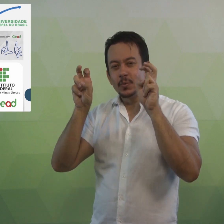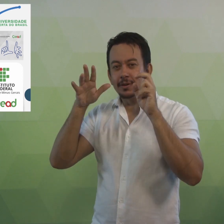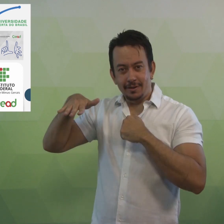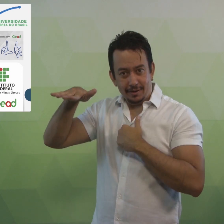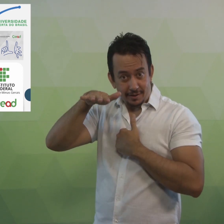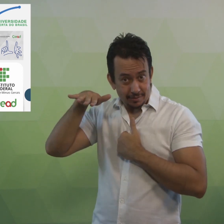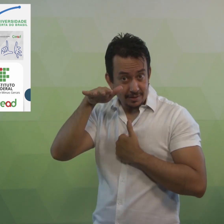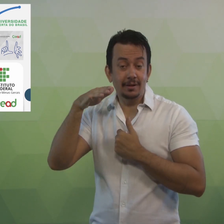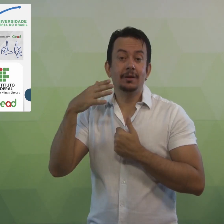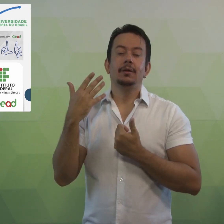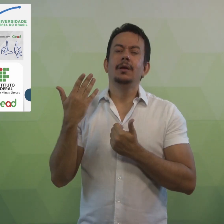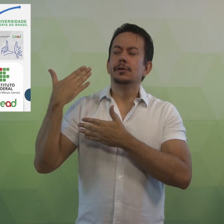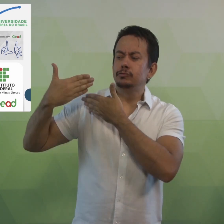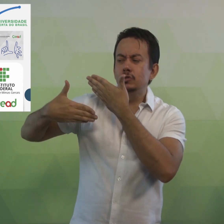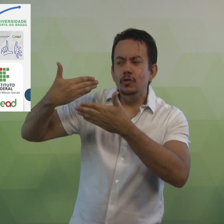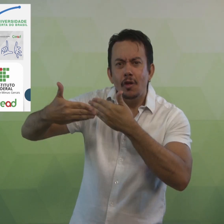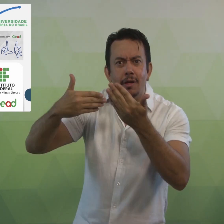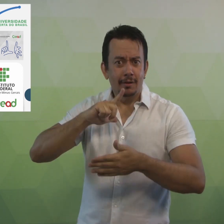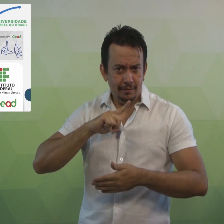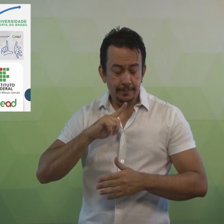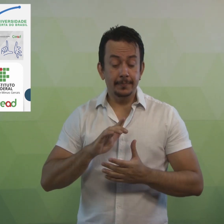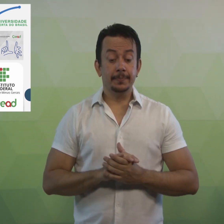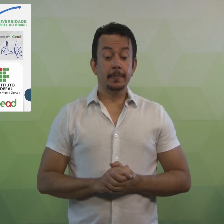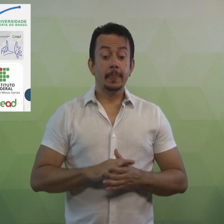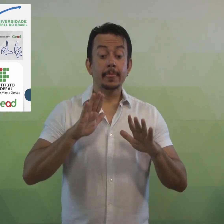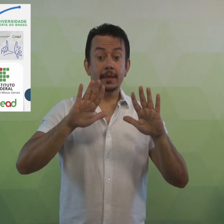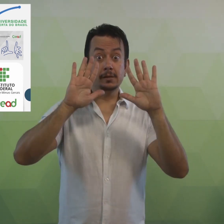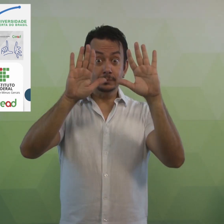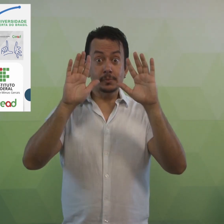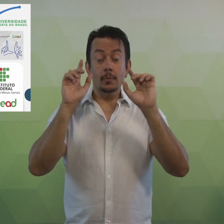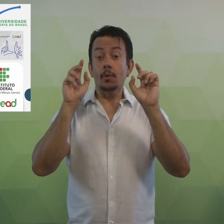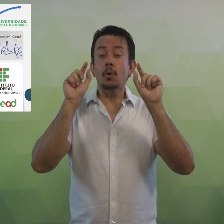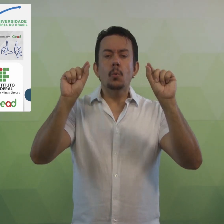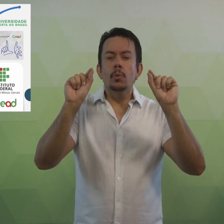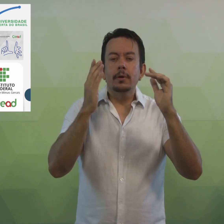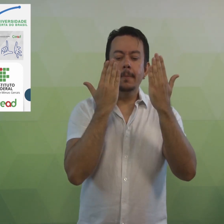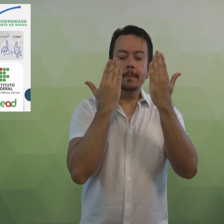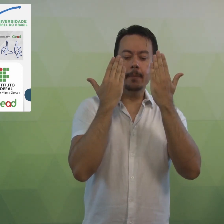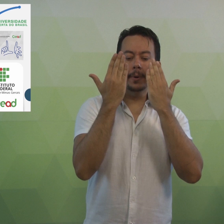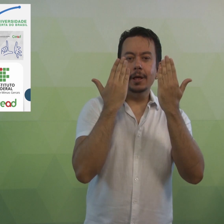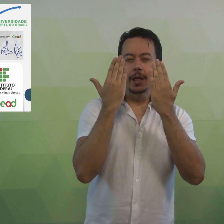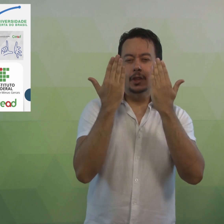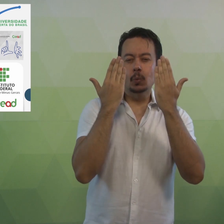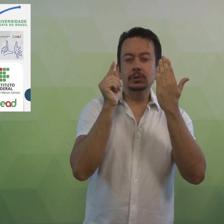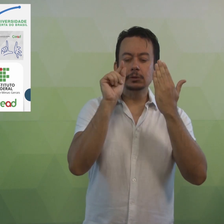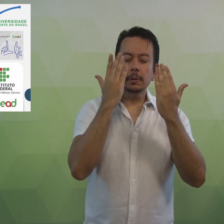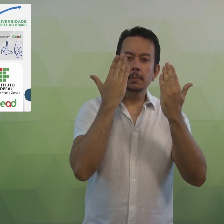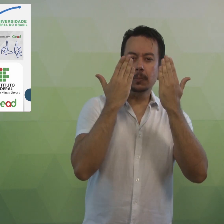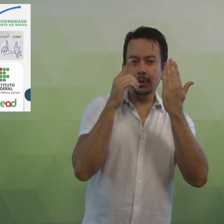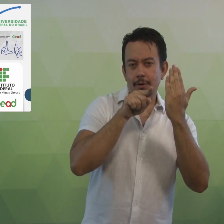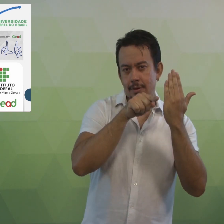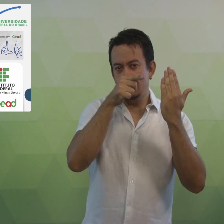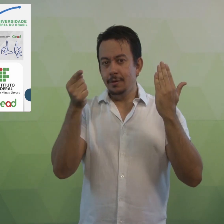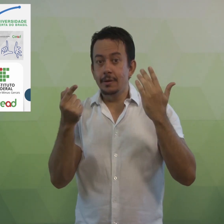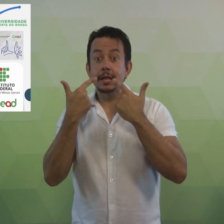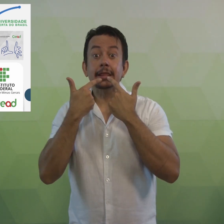questões relacionadas à psicologia. E no decorrer da história, nós podemos perceber isso.